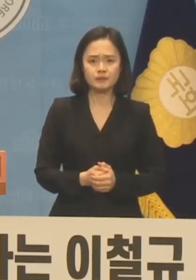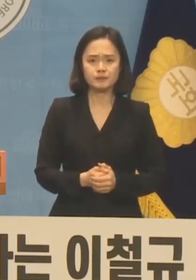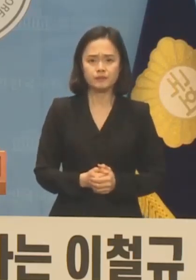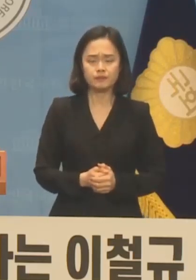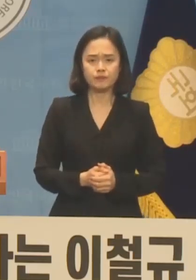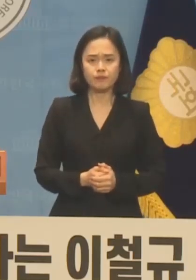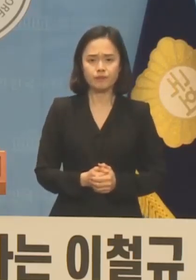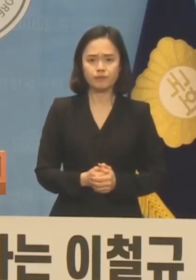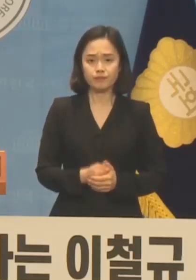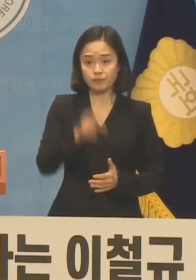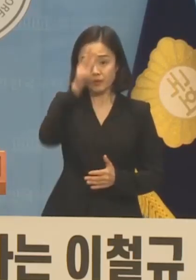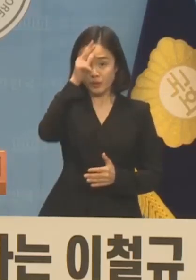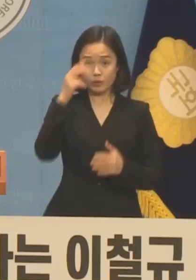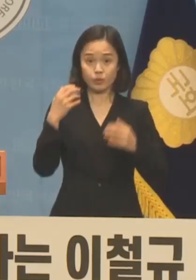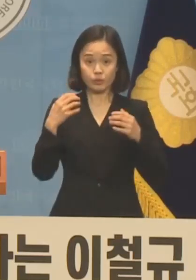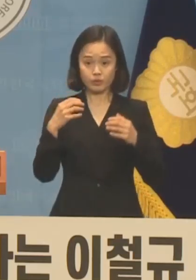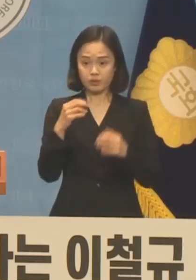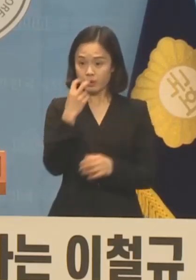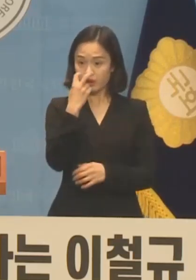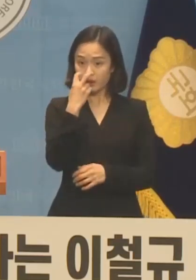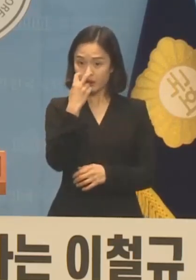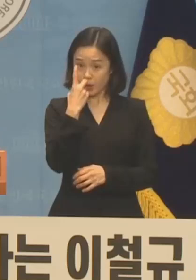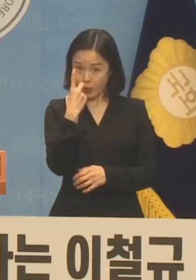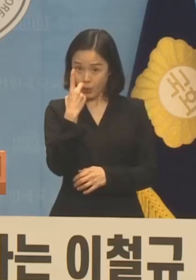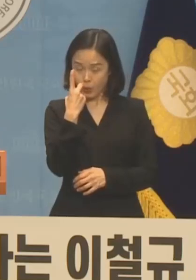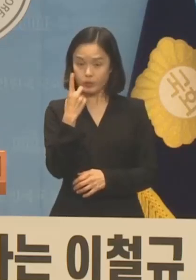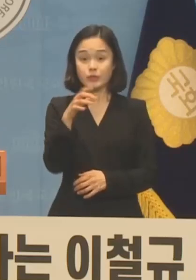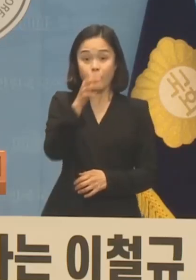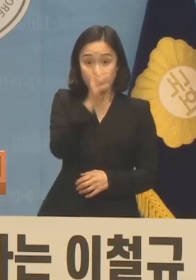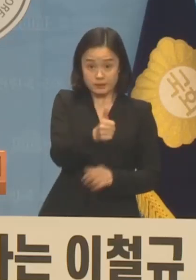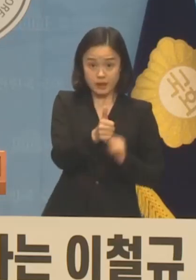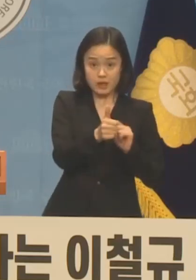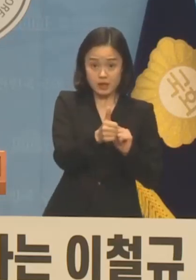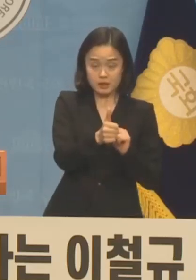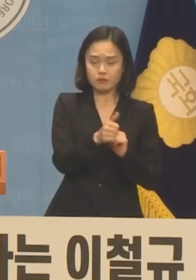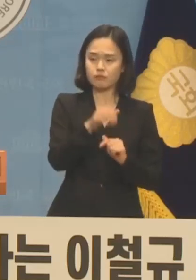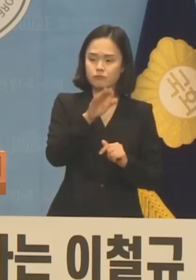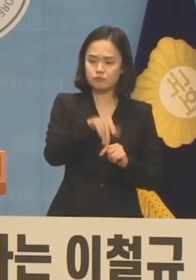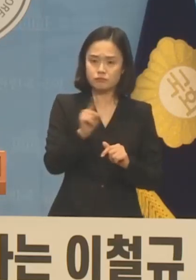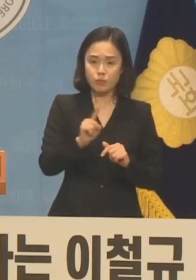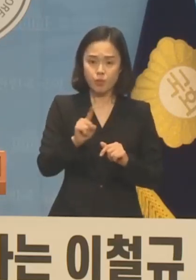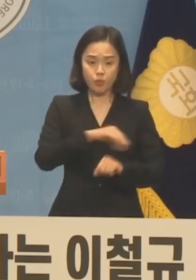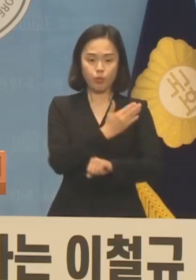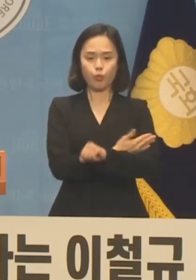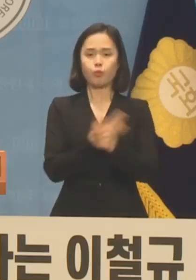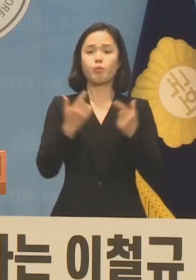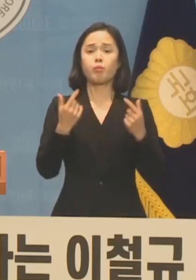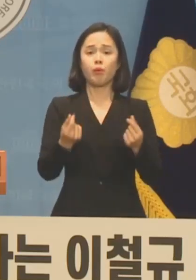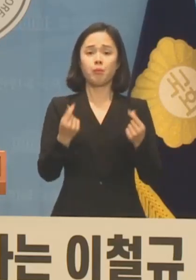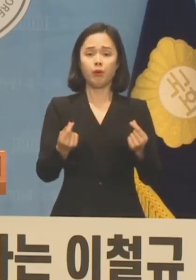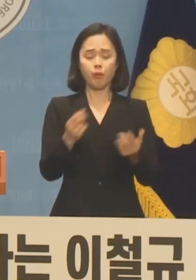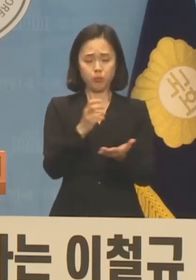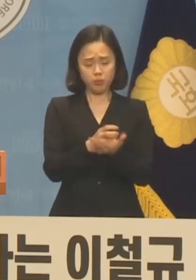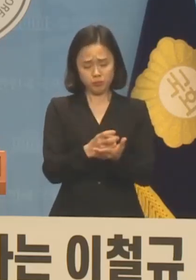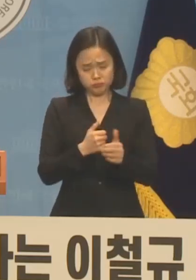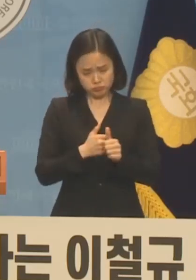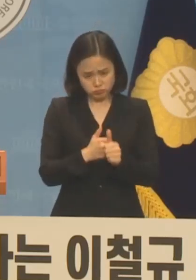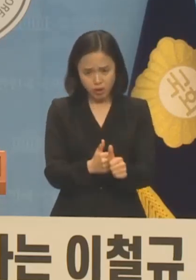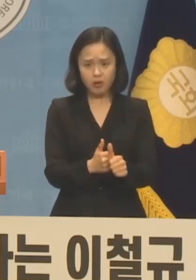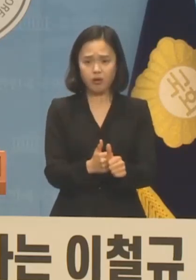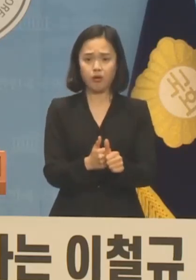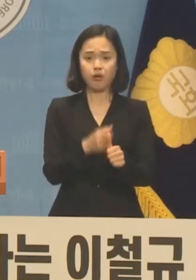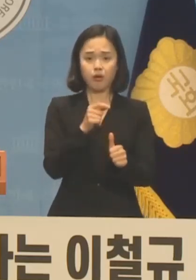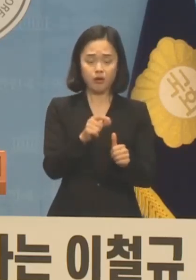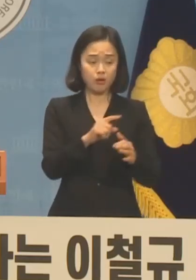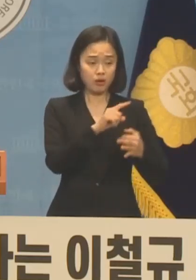있는 형사법상 권리를 행사한 것이다. 경찰 의견이 마음대로 막 적용되니 앞으로